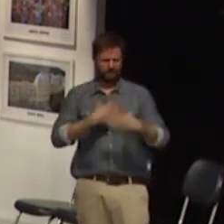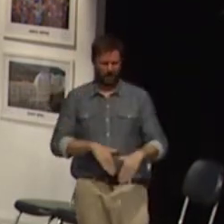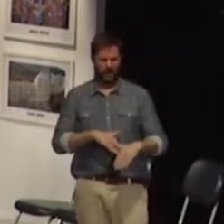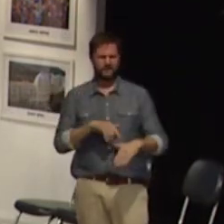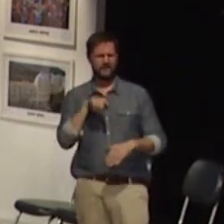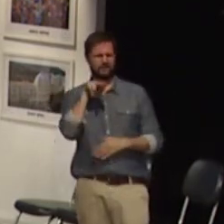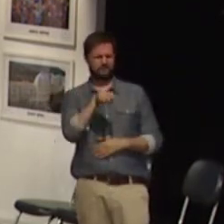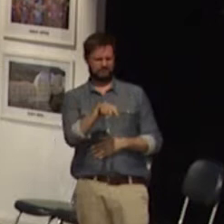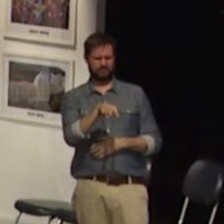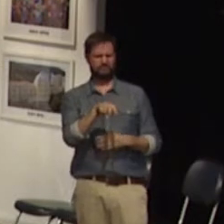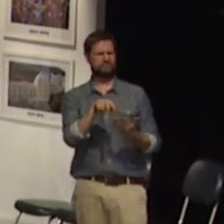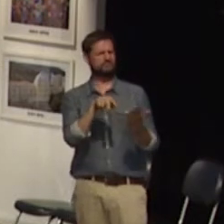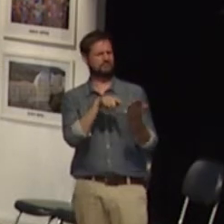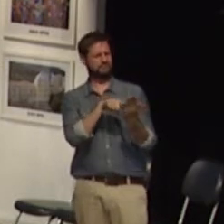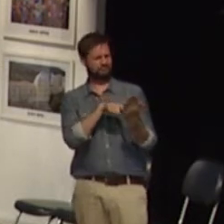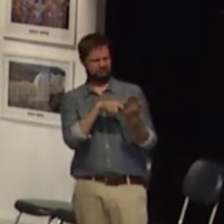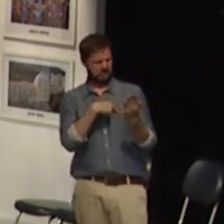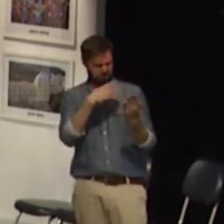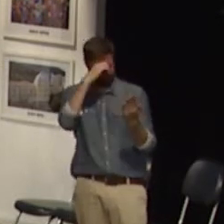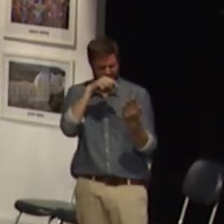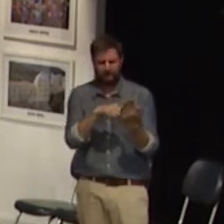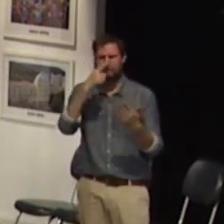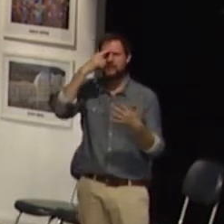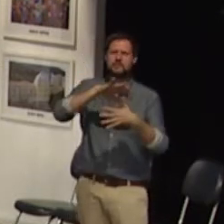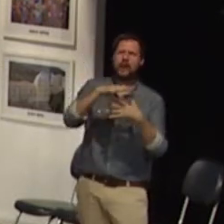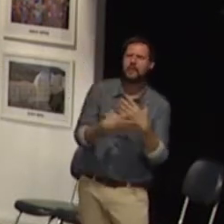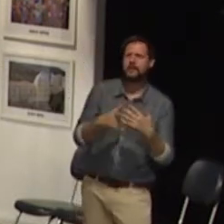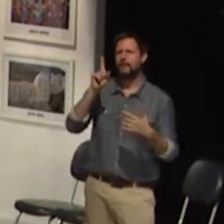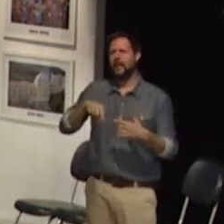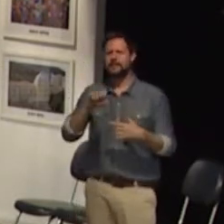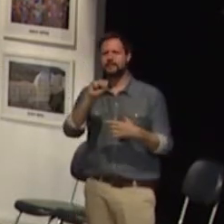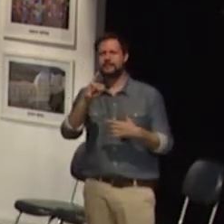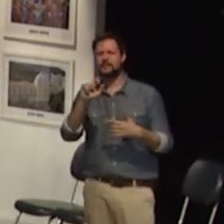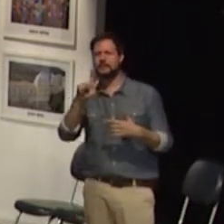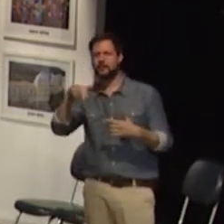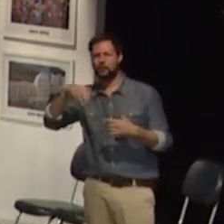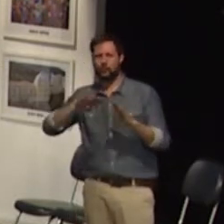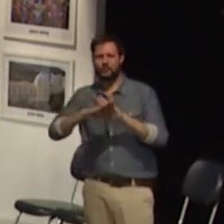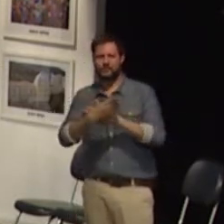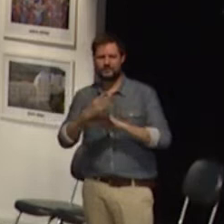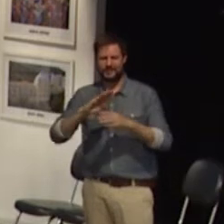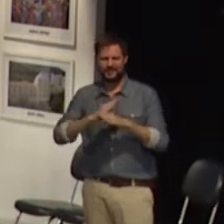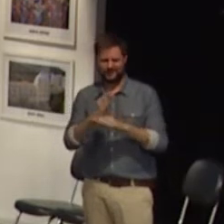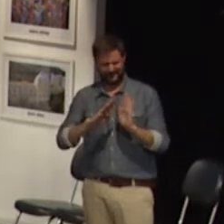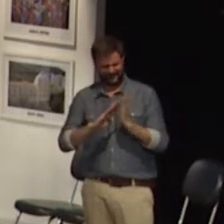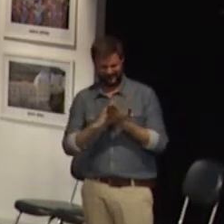se espantaram com a questão do tema da redação do Enem. Pensou Libras? Libras é signo, né? O